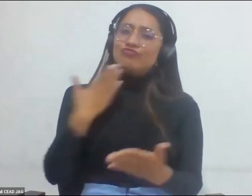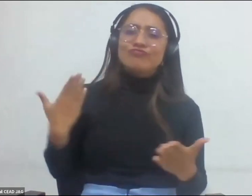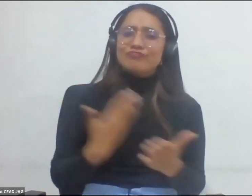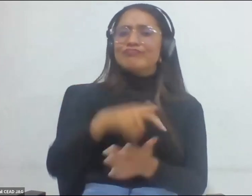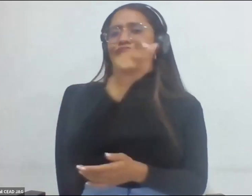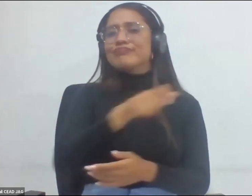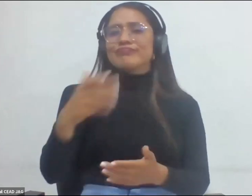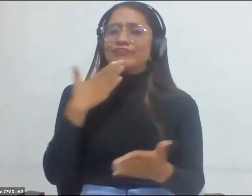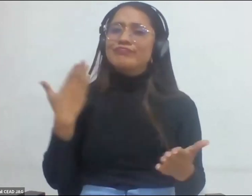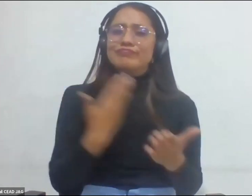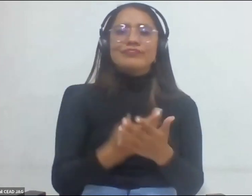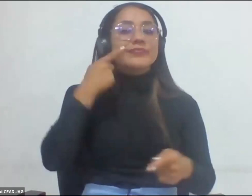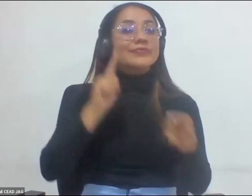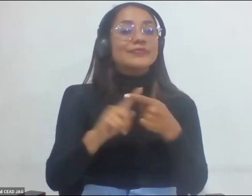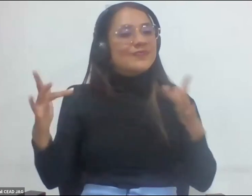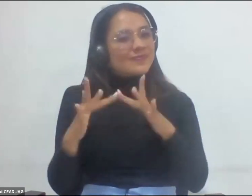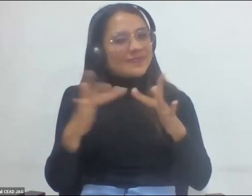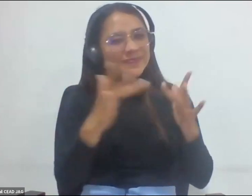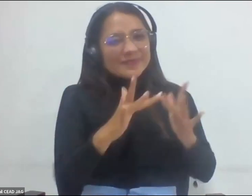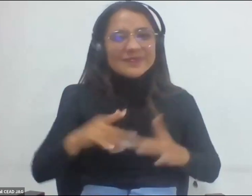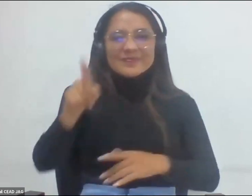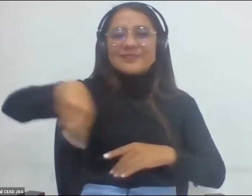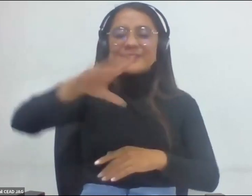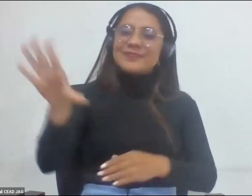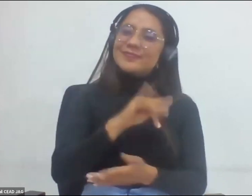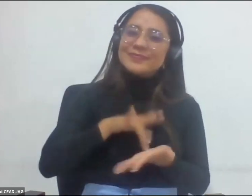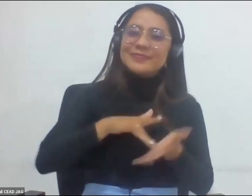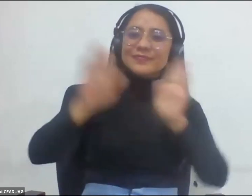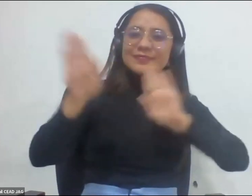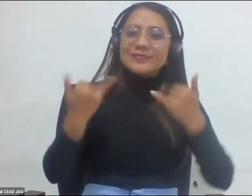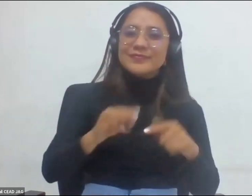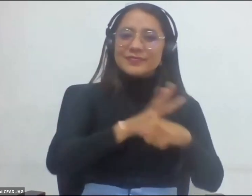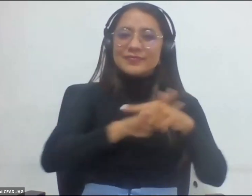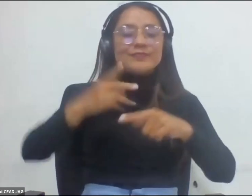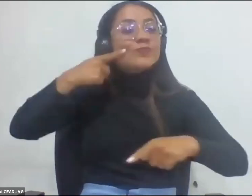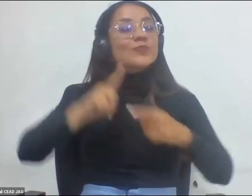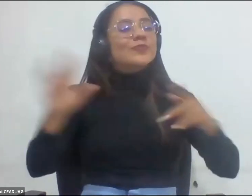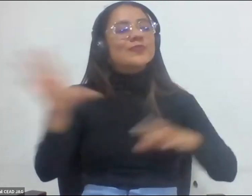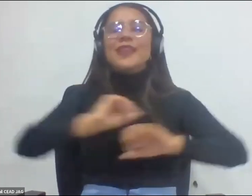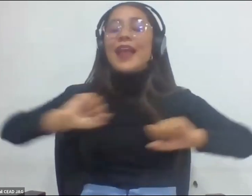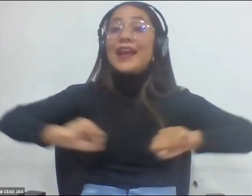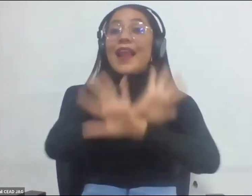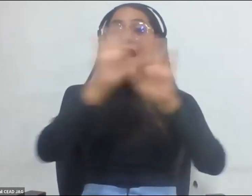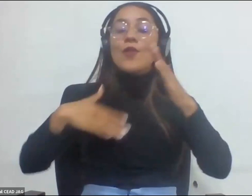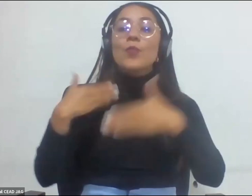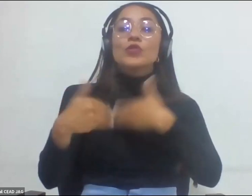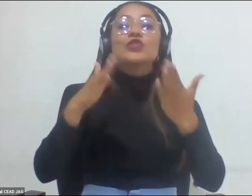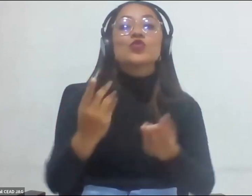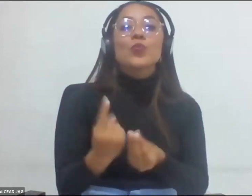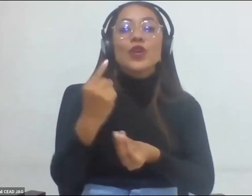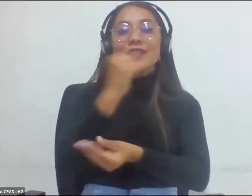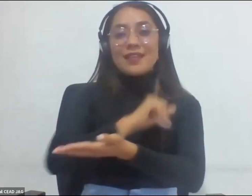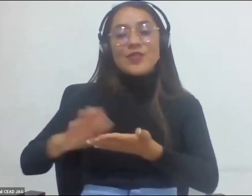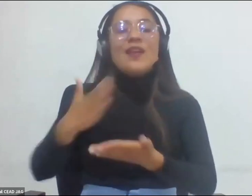las personas que se conectaron que han participado esta web con la que esperamos dar Claridad de la operación de la política de gratuidad